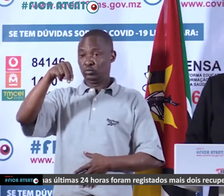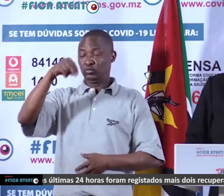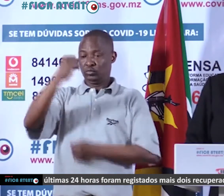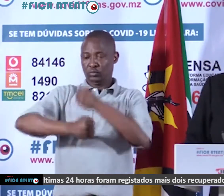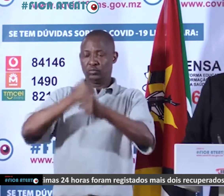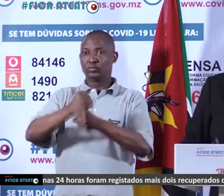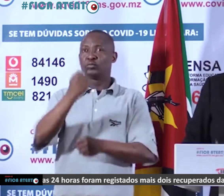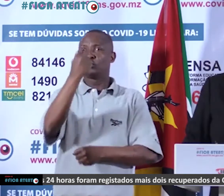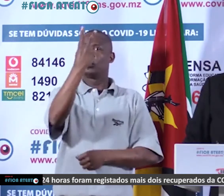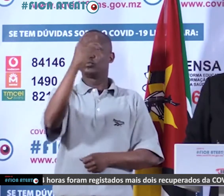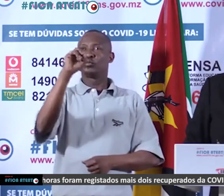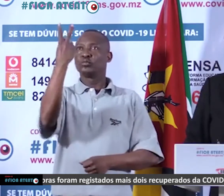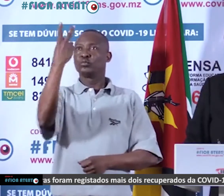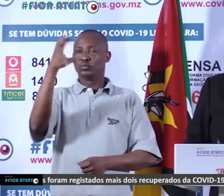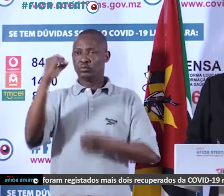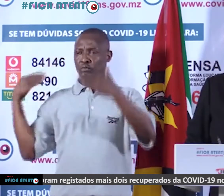de